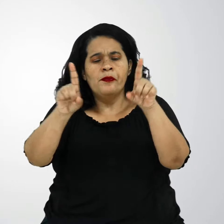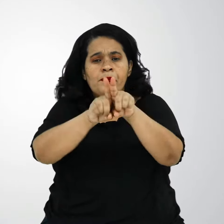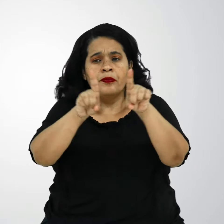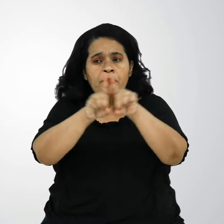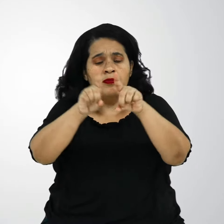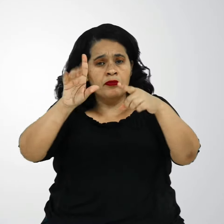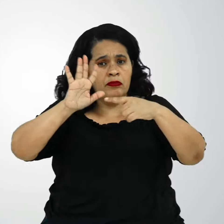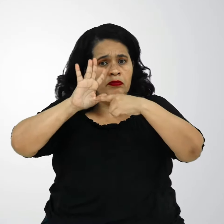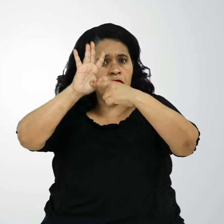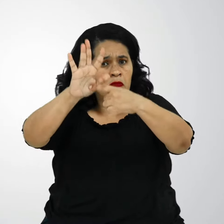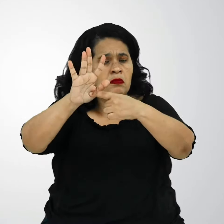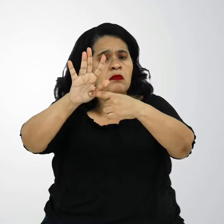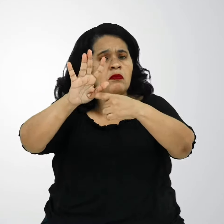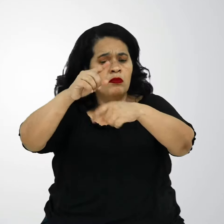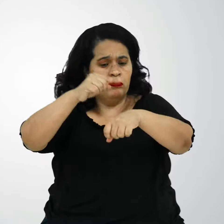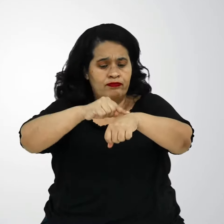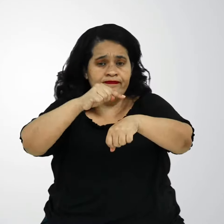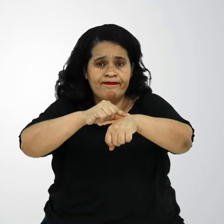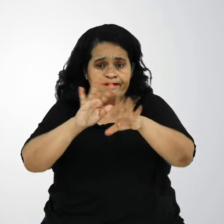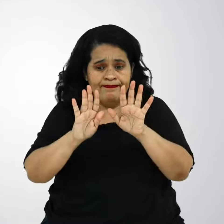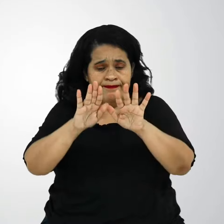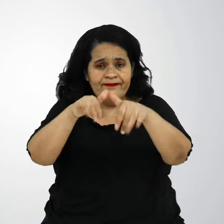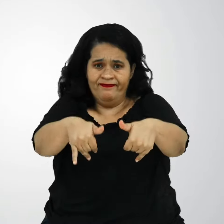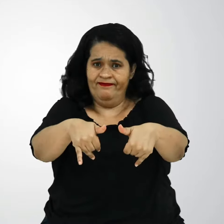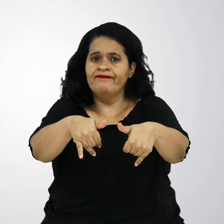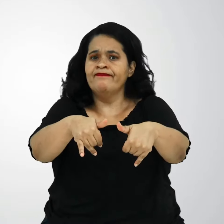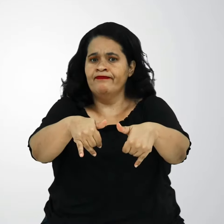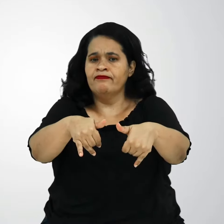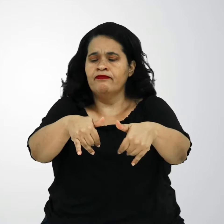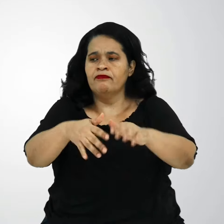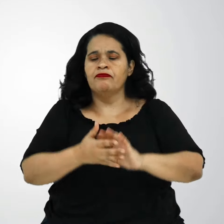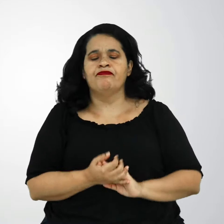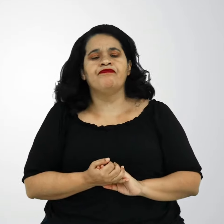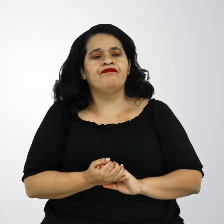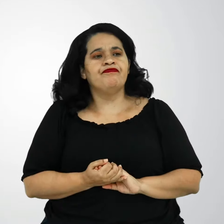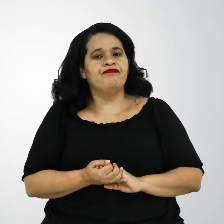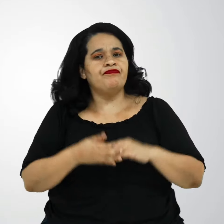apontamento para o tempo do fim. Essa é uma questão. Agora,